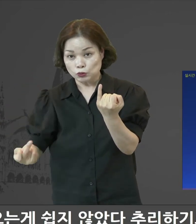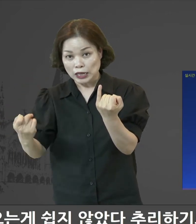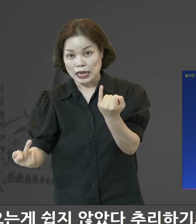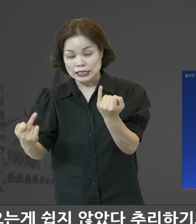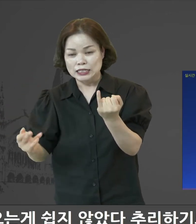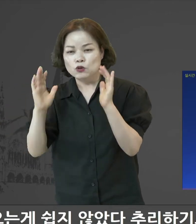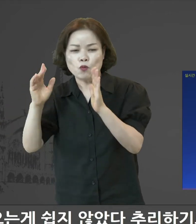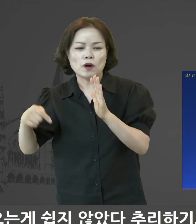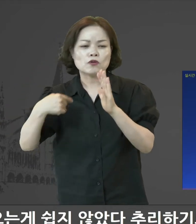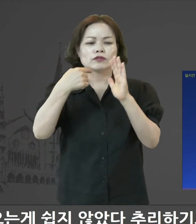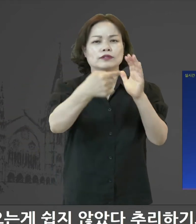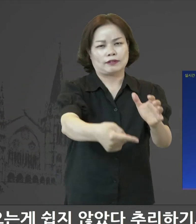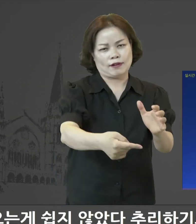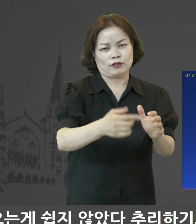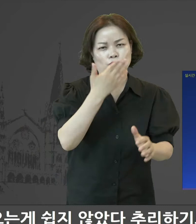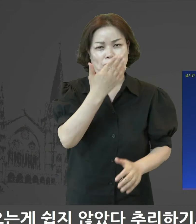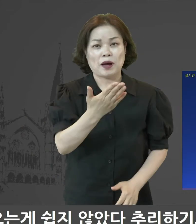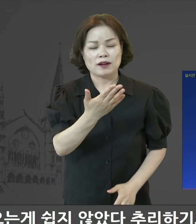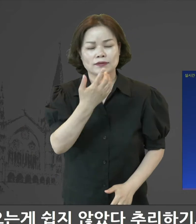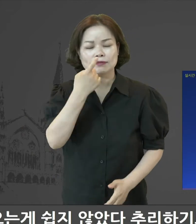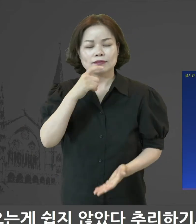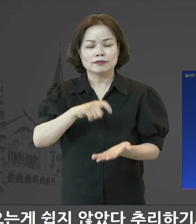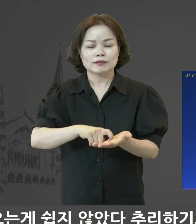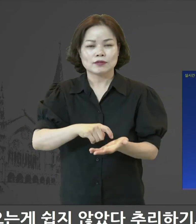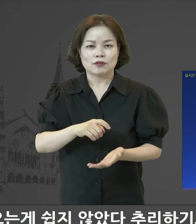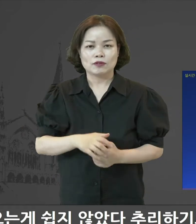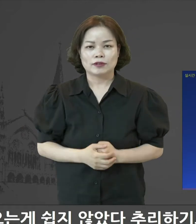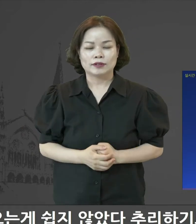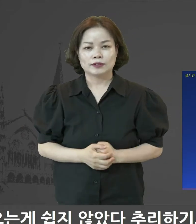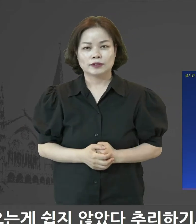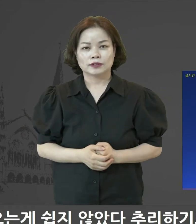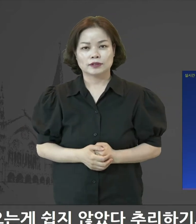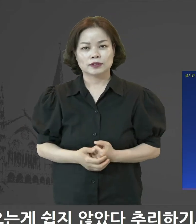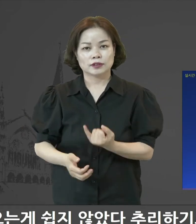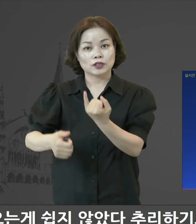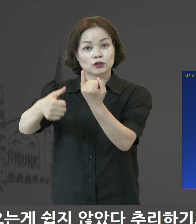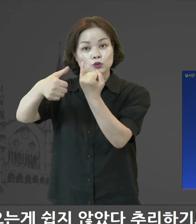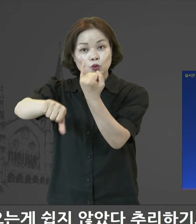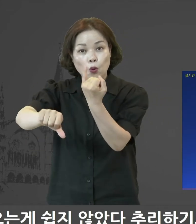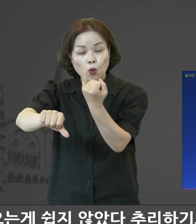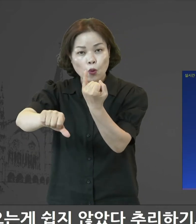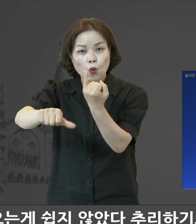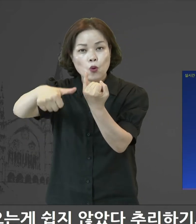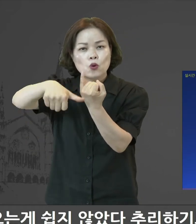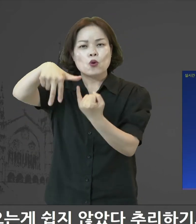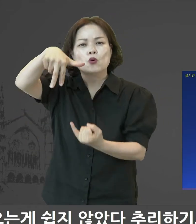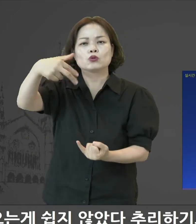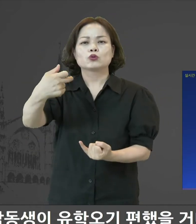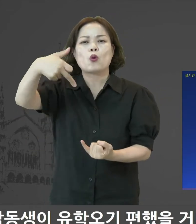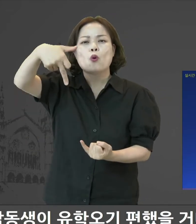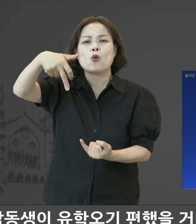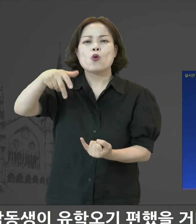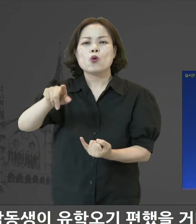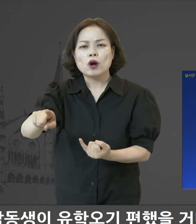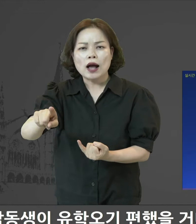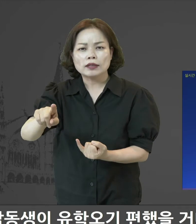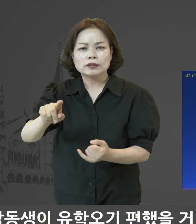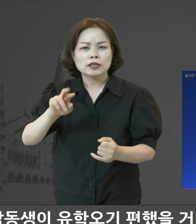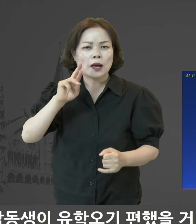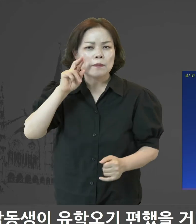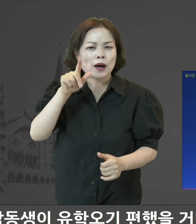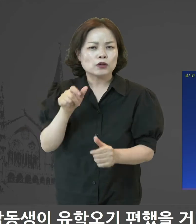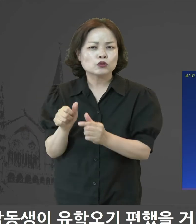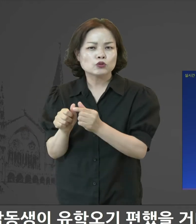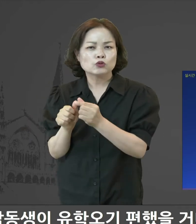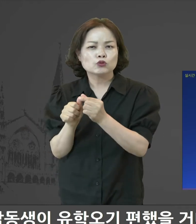거죠. 그래서 생질이 있었다, 조카가 있었다. 어쨌든 이 조카는 바울을 구원하는데